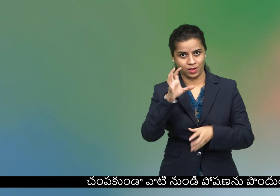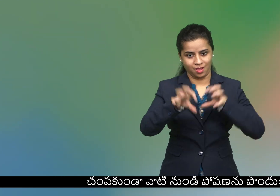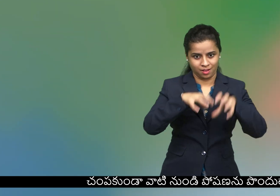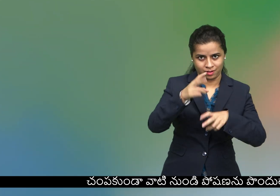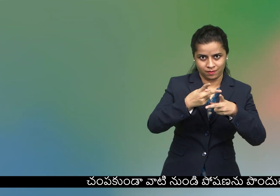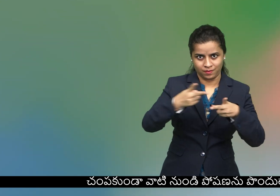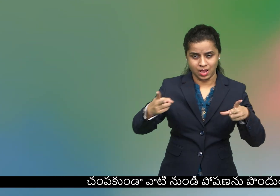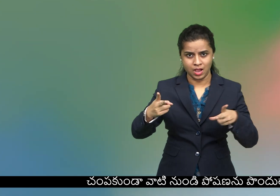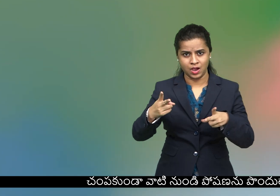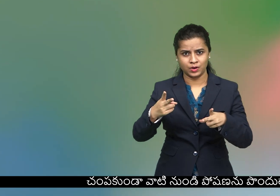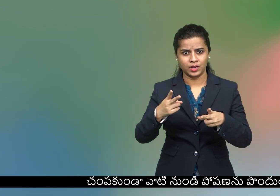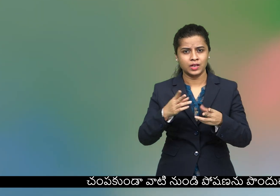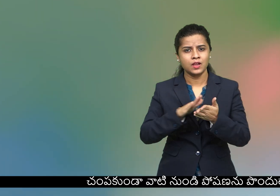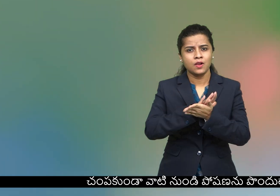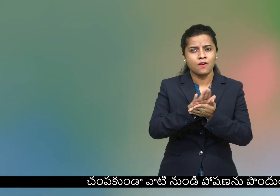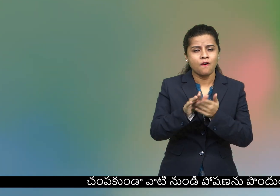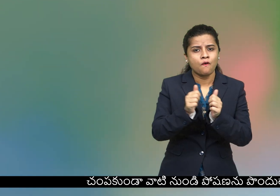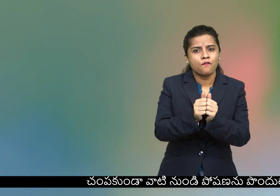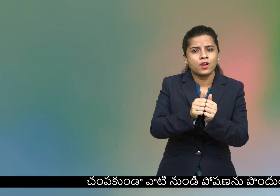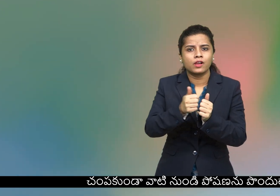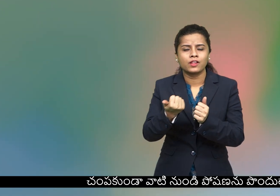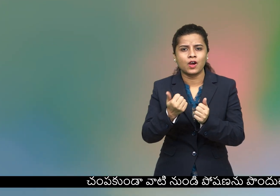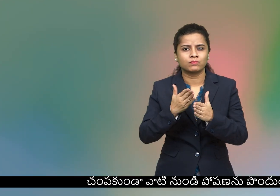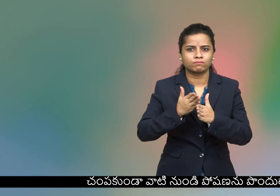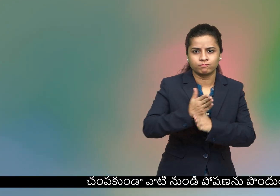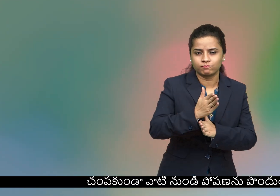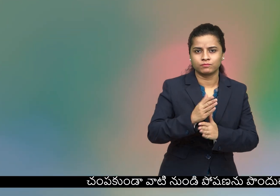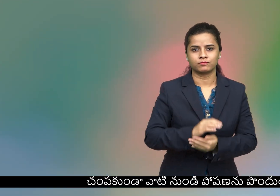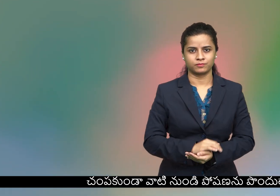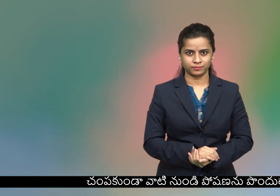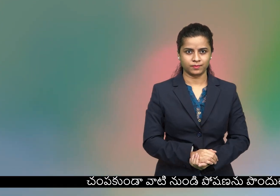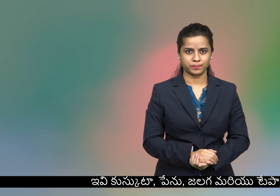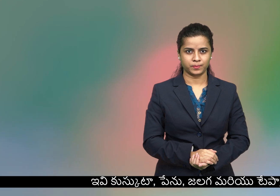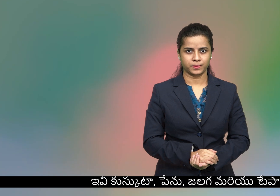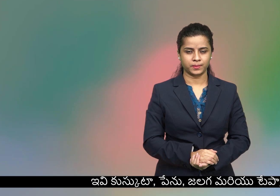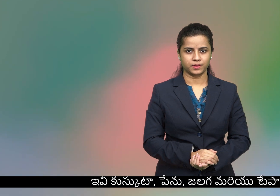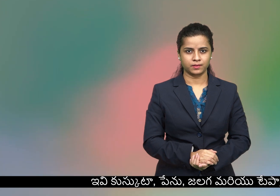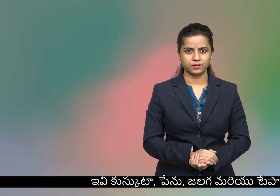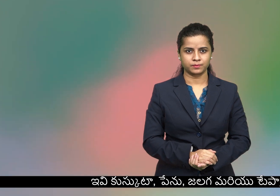చంపకుండా వాటి నుండి పోషణను పొందుతాయి. ఇవి